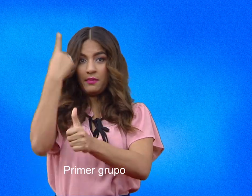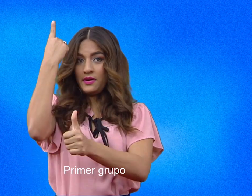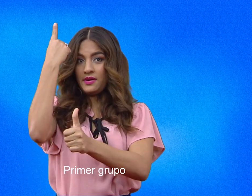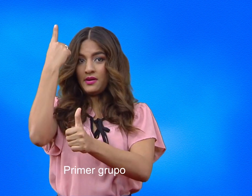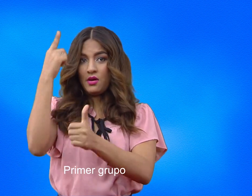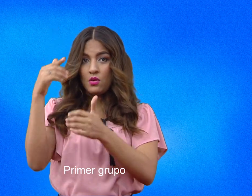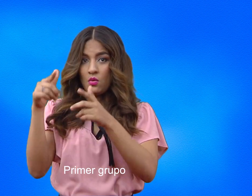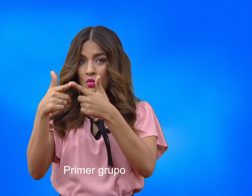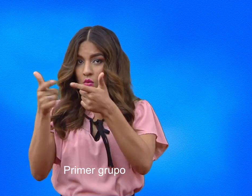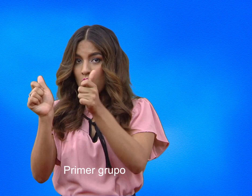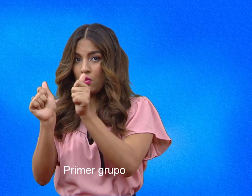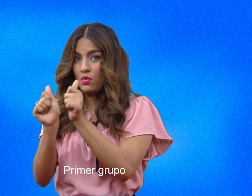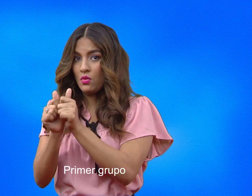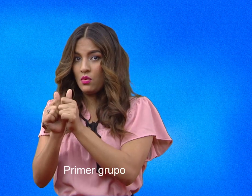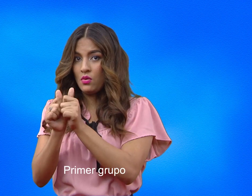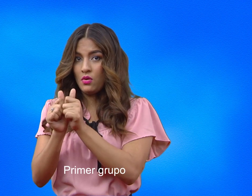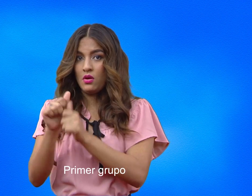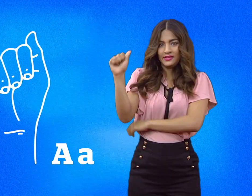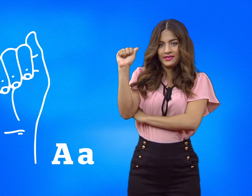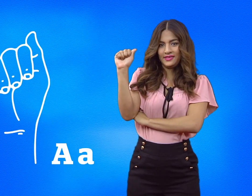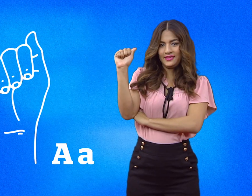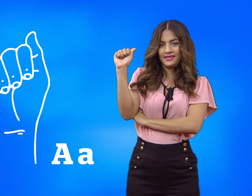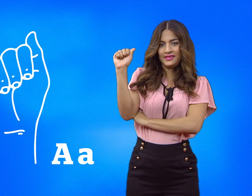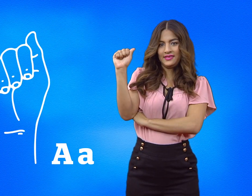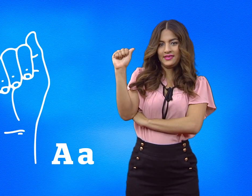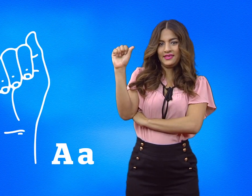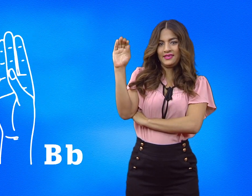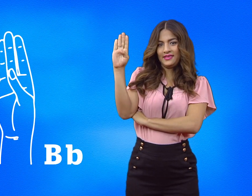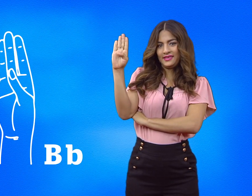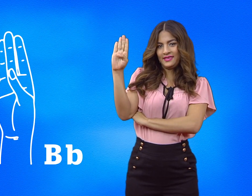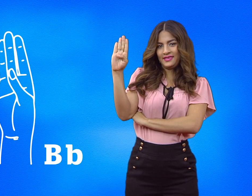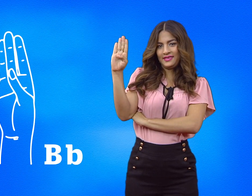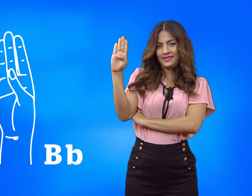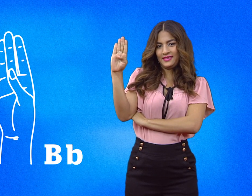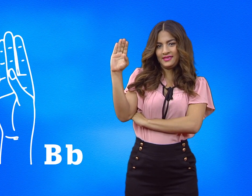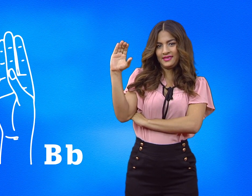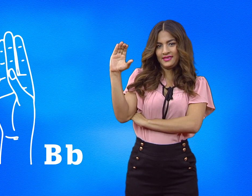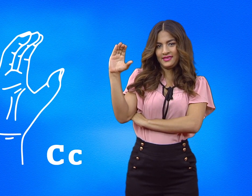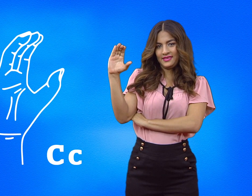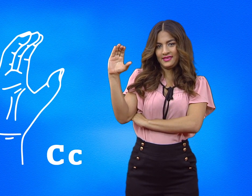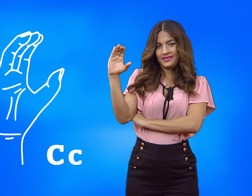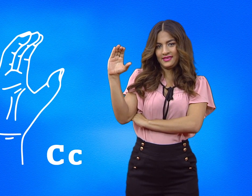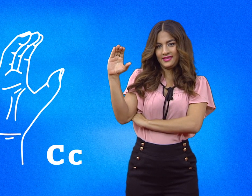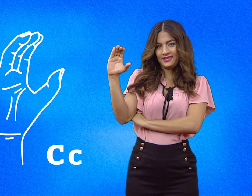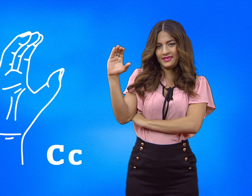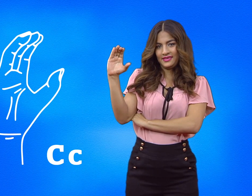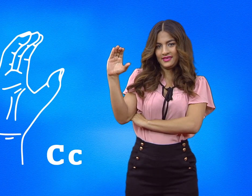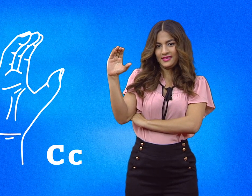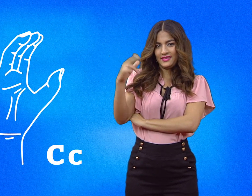Primer grupo. A, B, C,